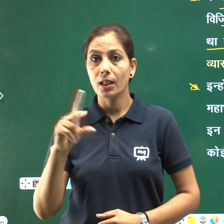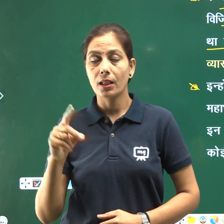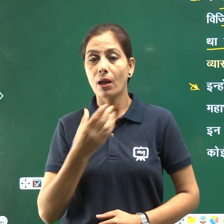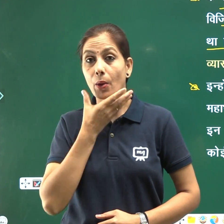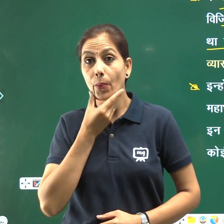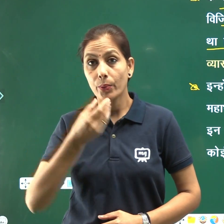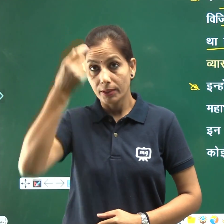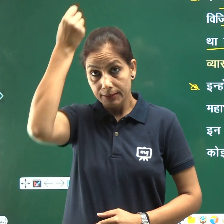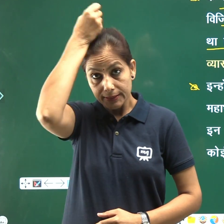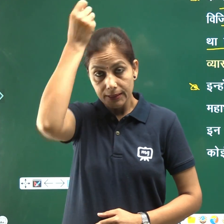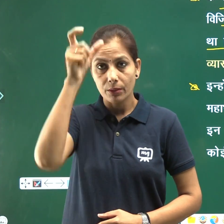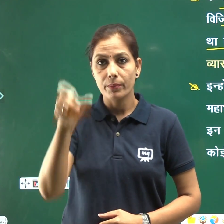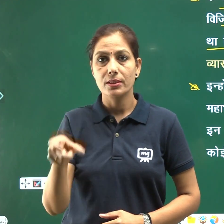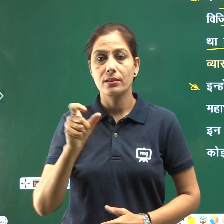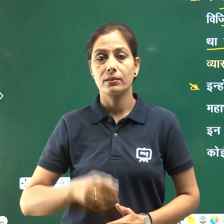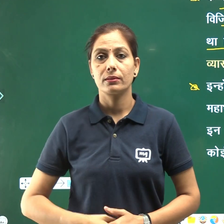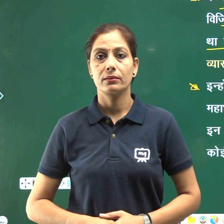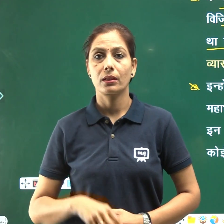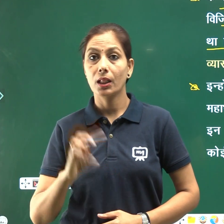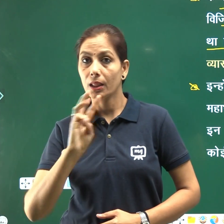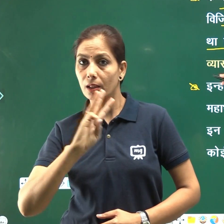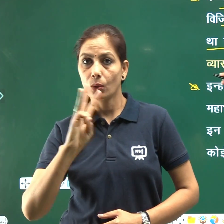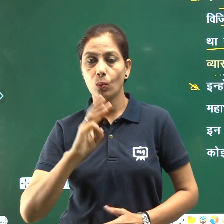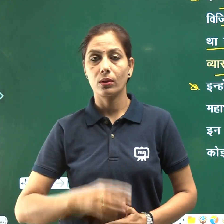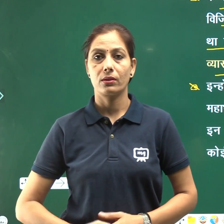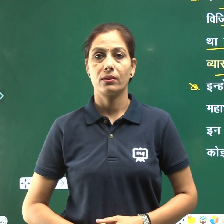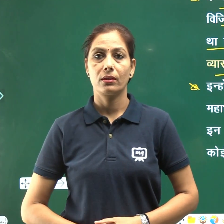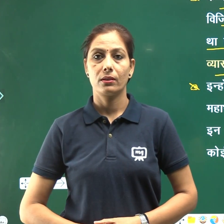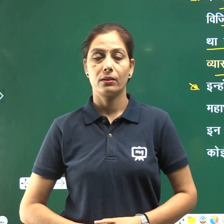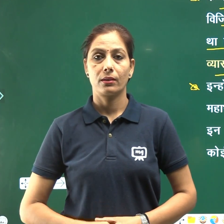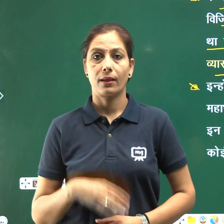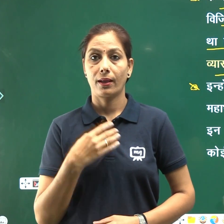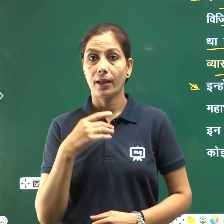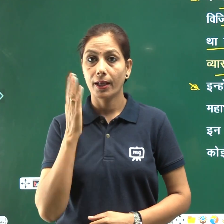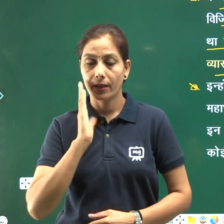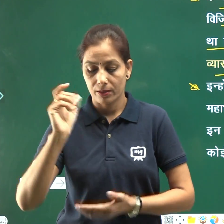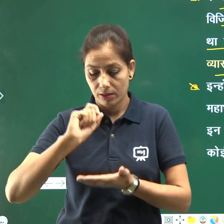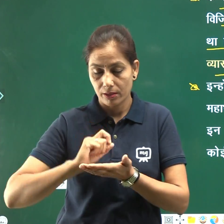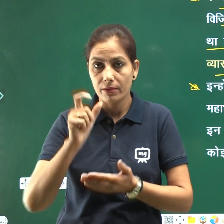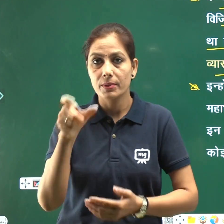ये तीनों ही कवि थे।